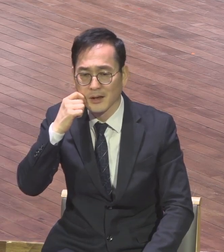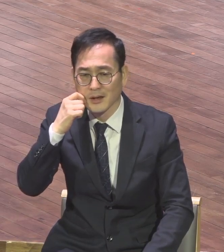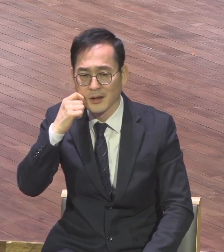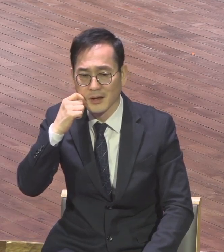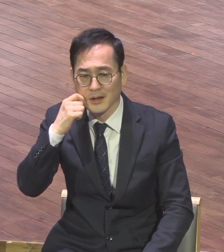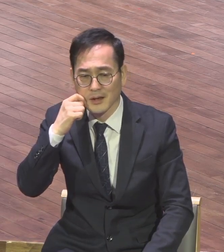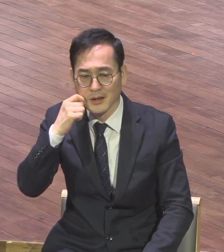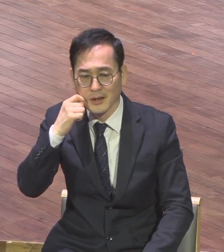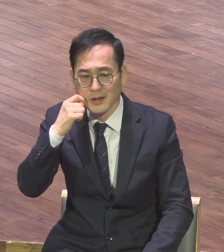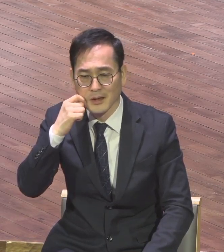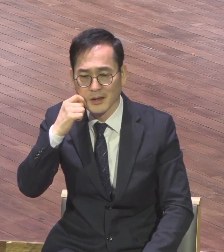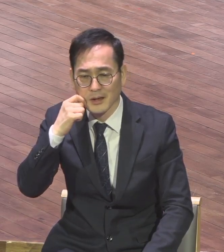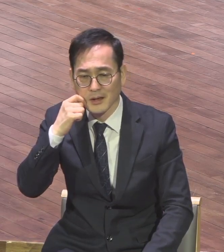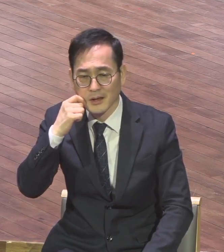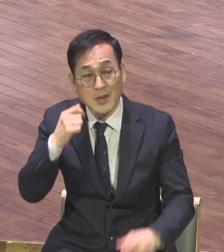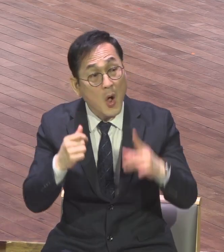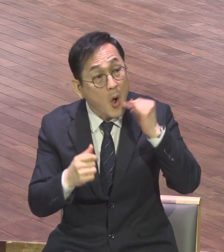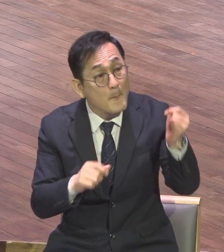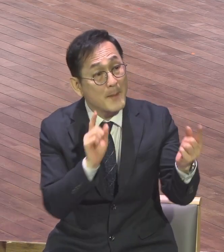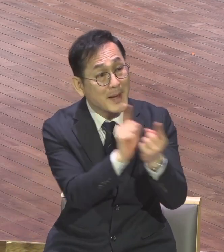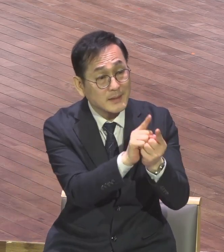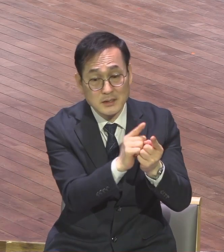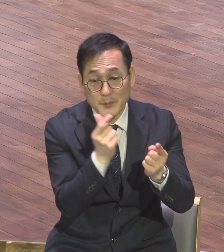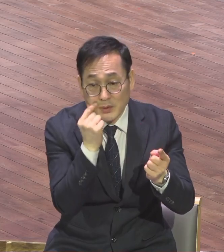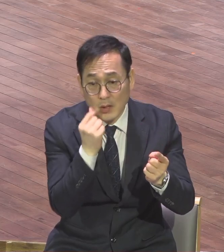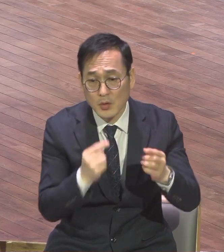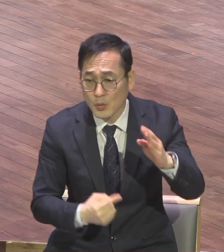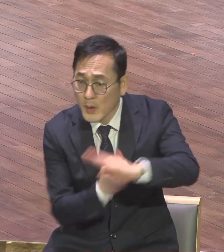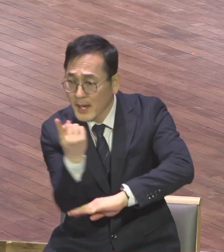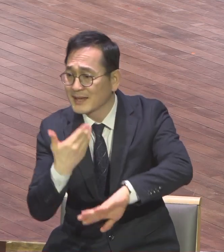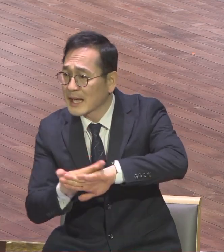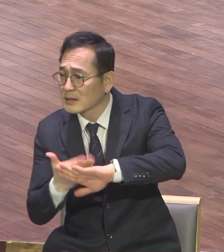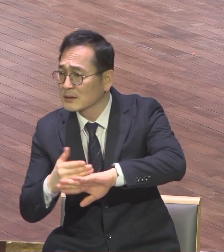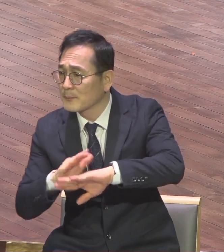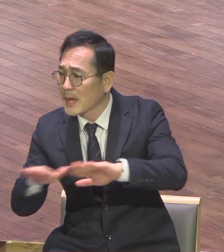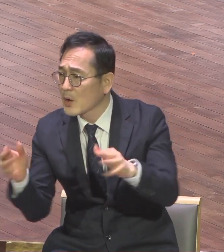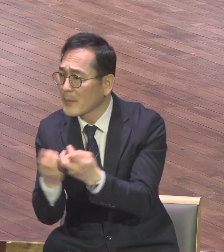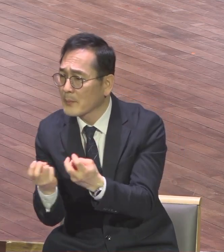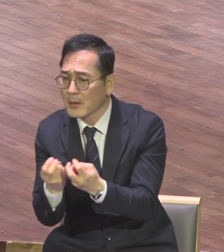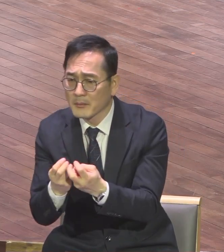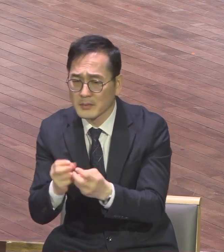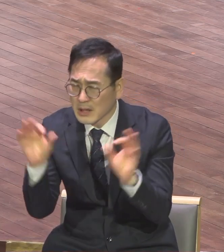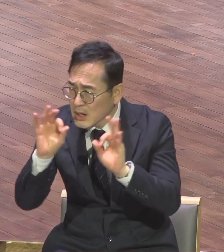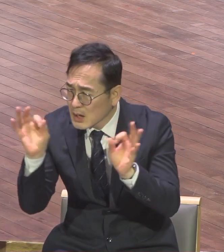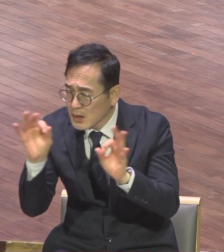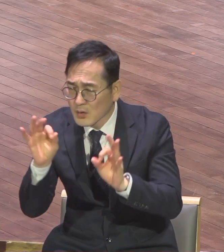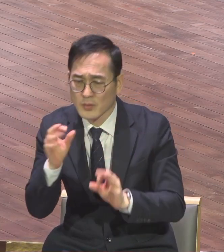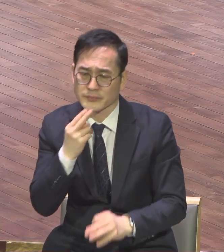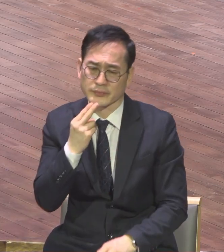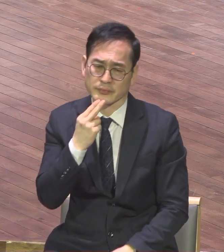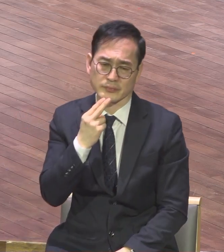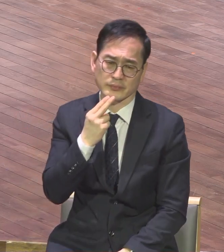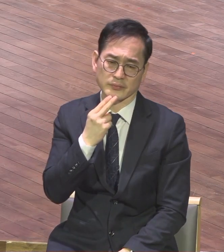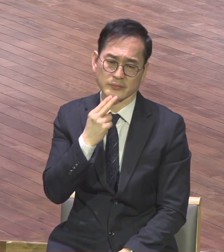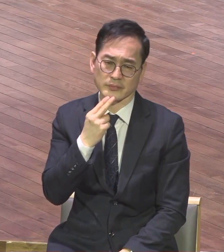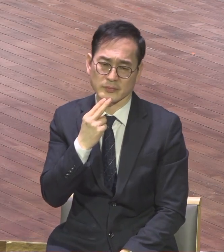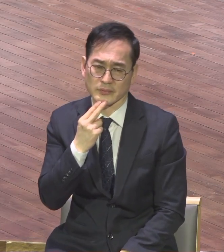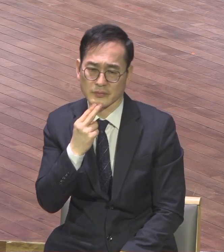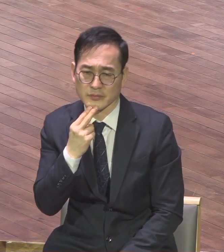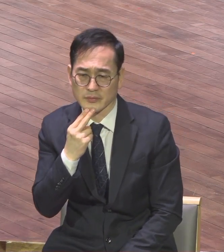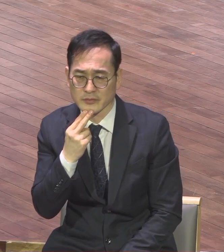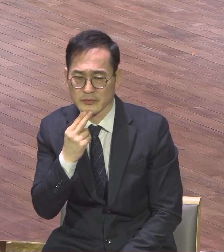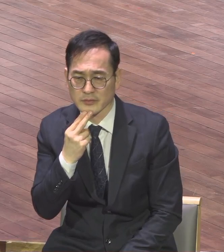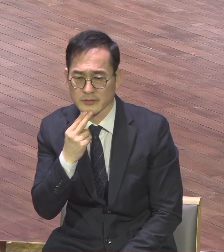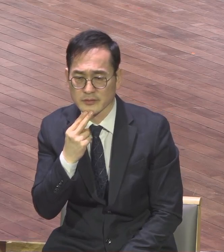나죠. 문제가 생깁니다. 그것을 보고 영적 문제라고 합니다. 저는 미국에서 고등학교 대학교 졸업했는데요.